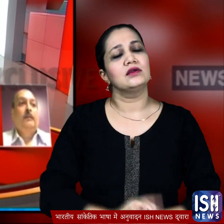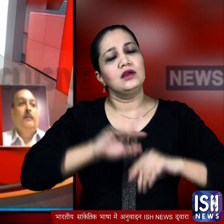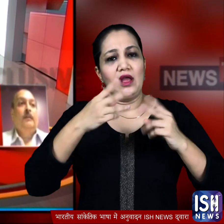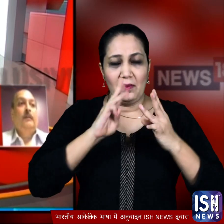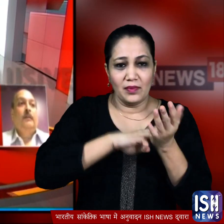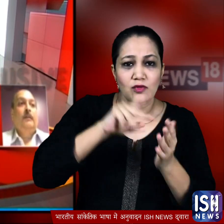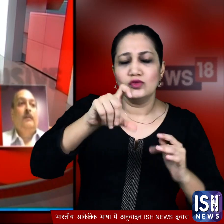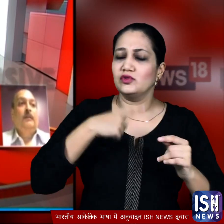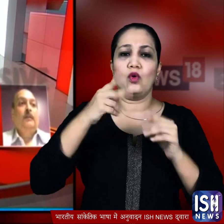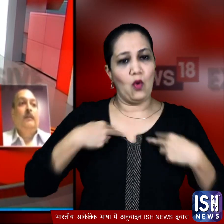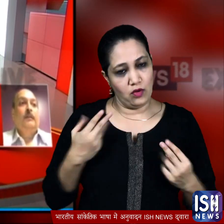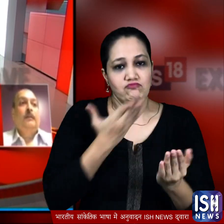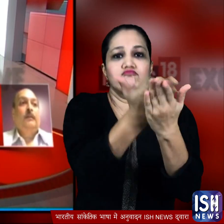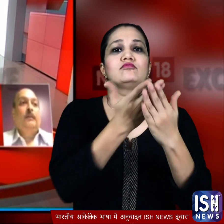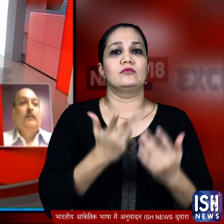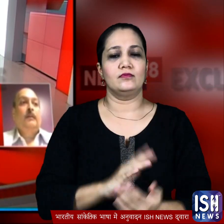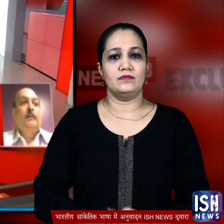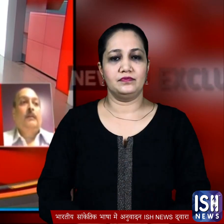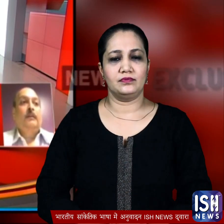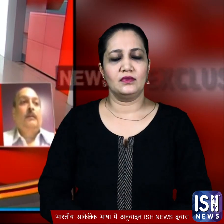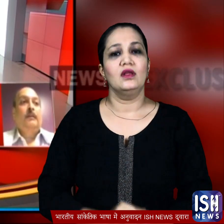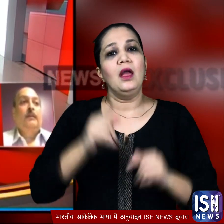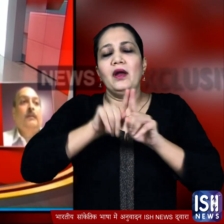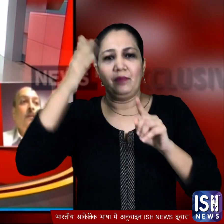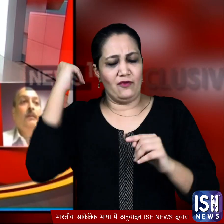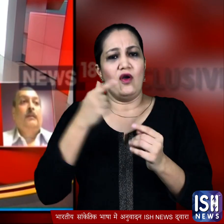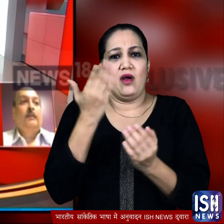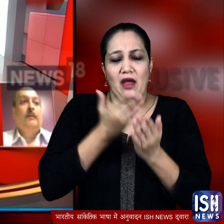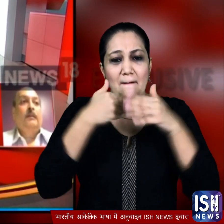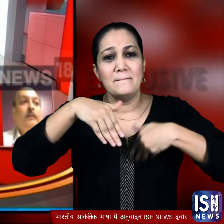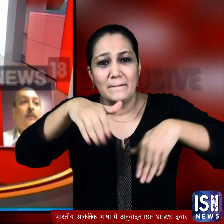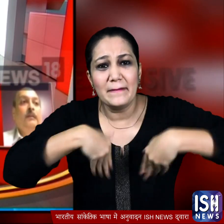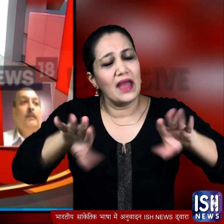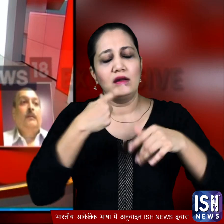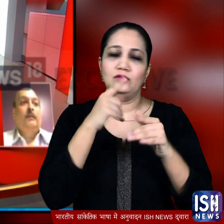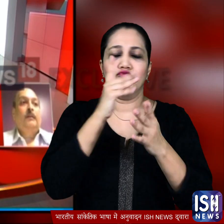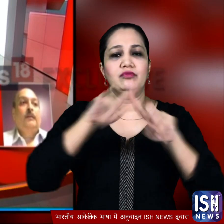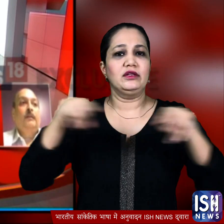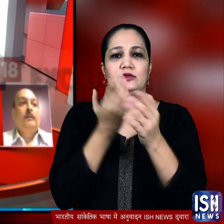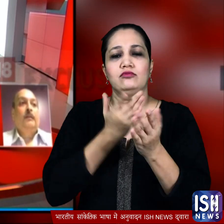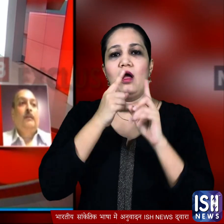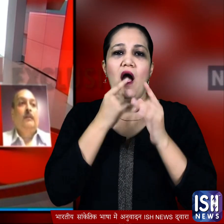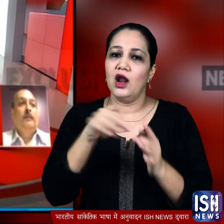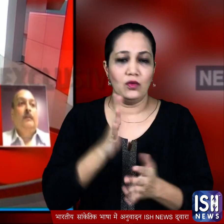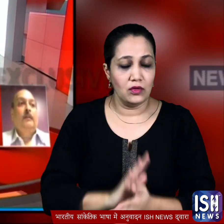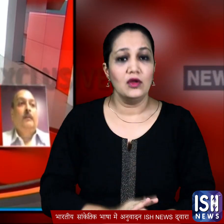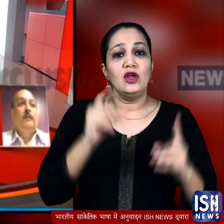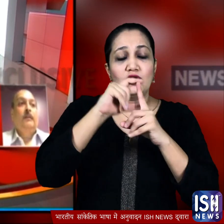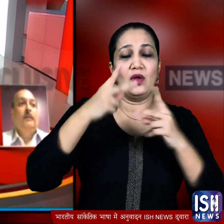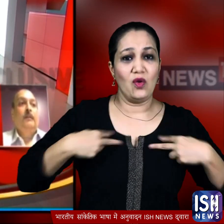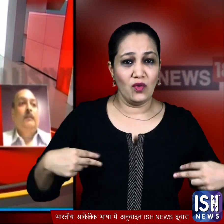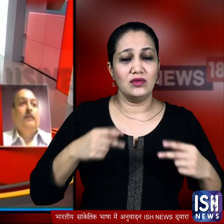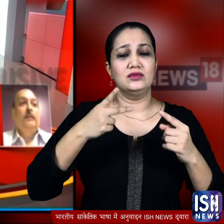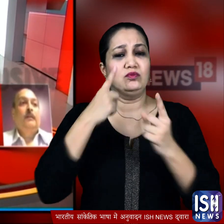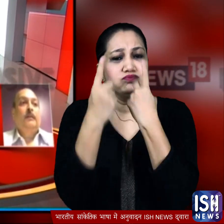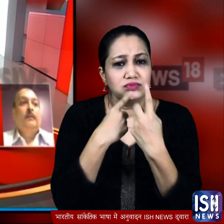चोकसी ने अपनी गिरफ्तारी को कोर्ट में चुनौती दे दी। हालांकि निचली अदालत उसकी जमानत की याचिका को पहले ही खारिज कर चुकी है। इस बीच डोमिनिका की